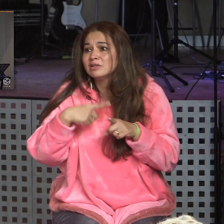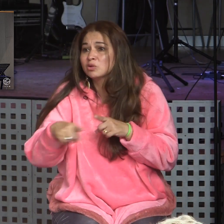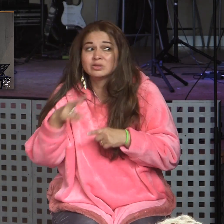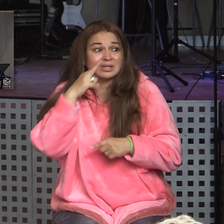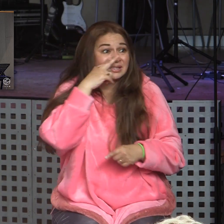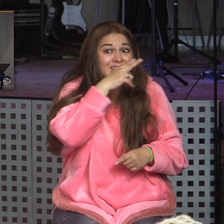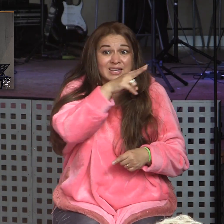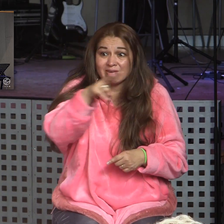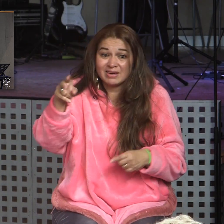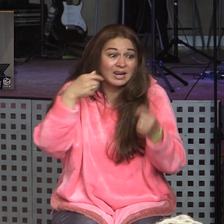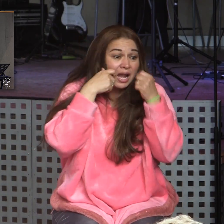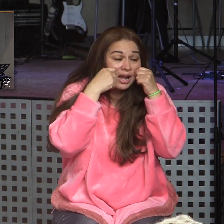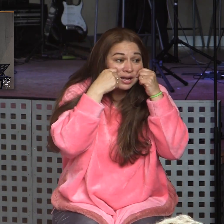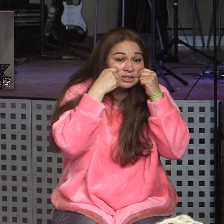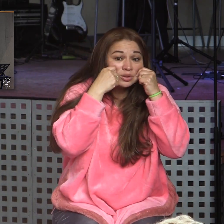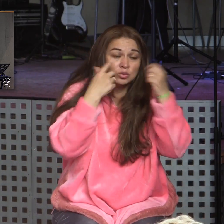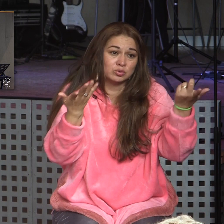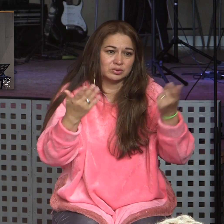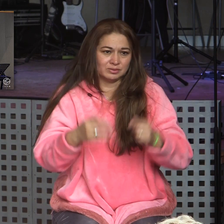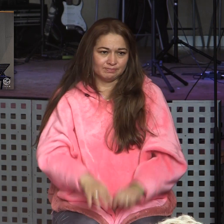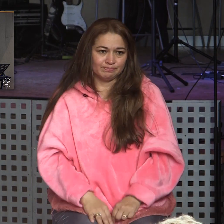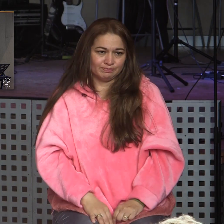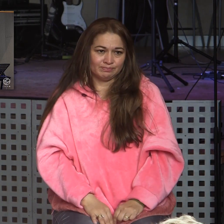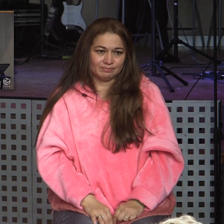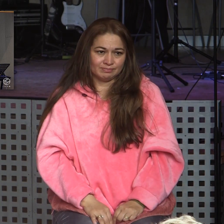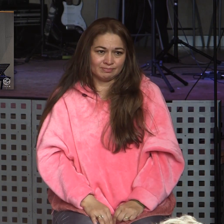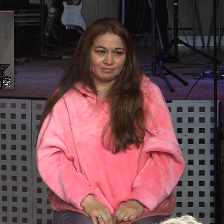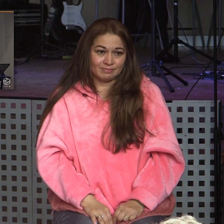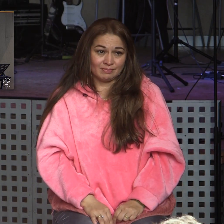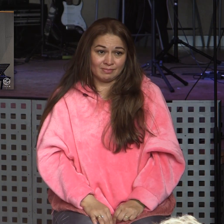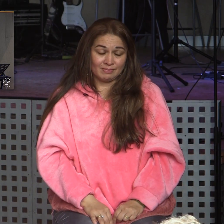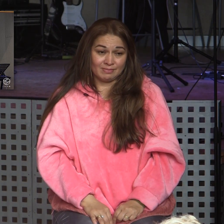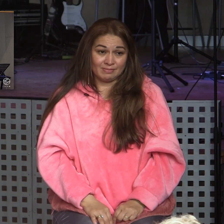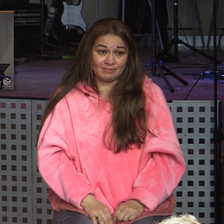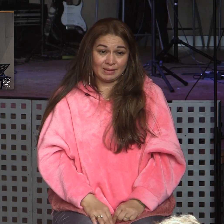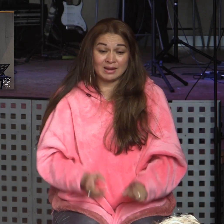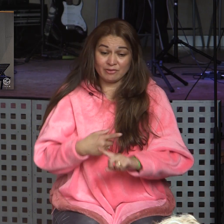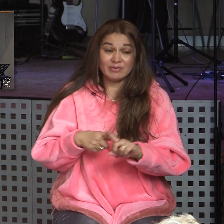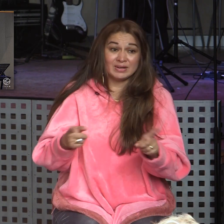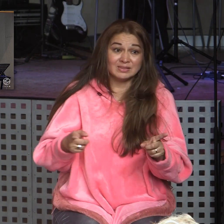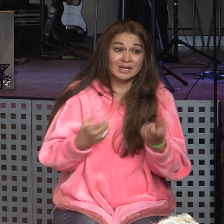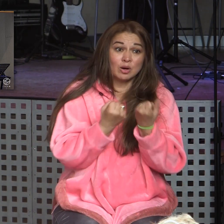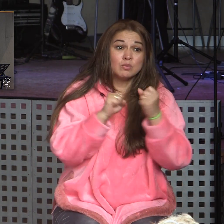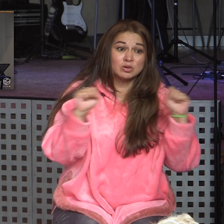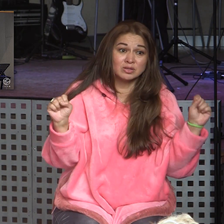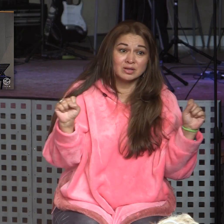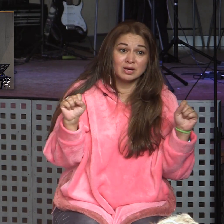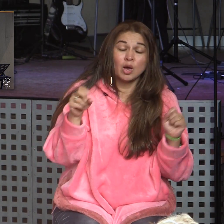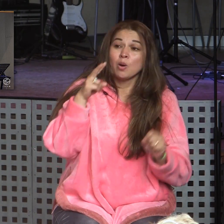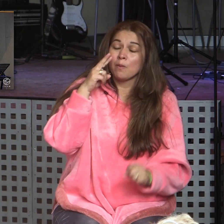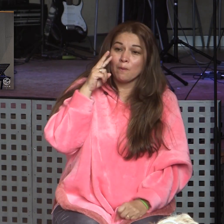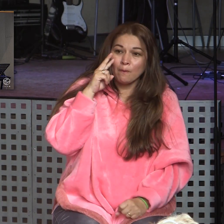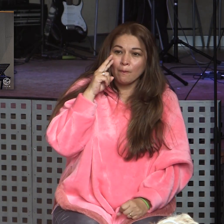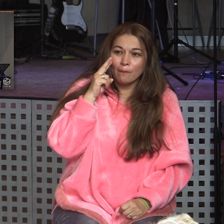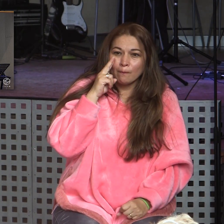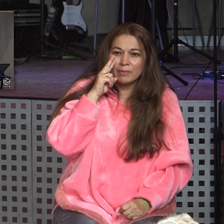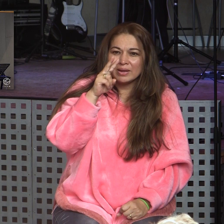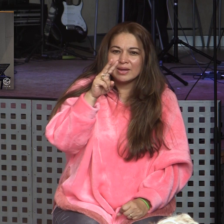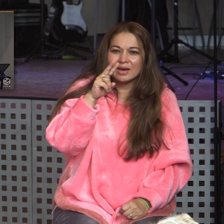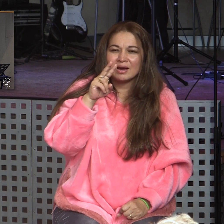su vida. Él se sostiene. Es muy difícil sostenerse cuando todo un